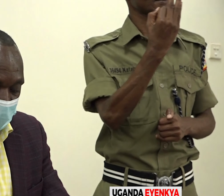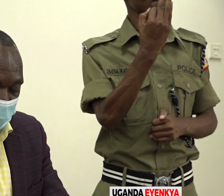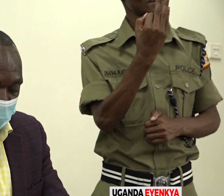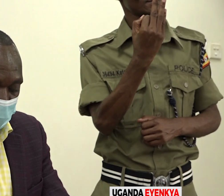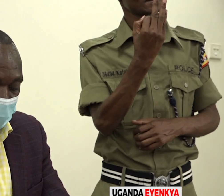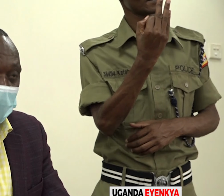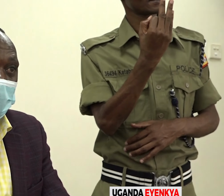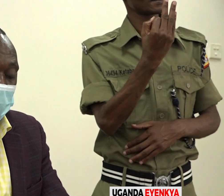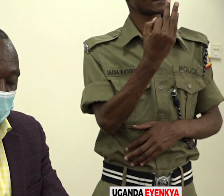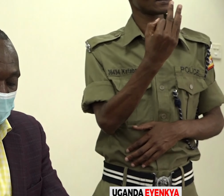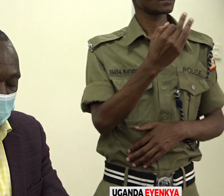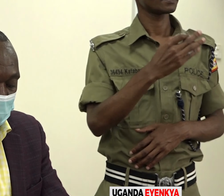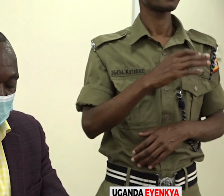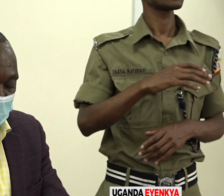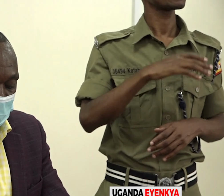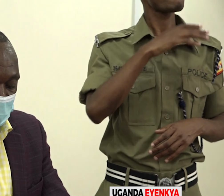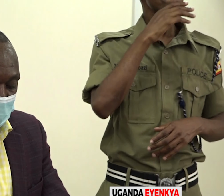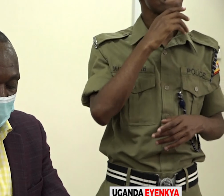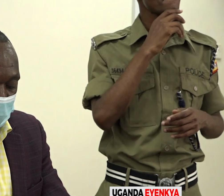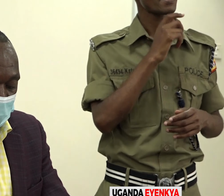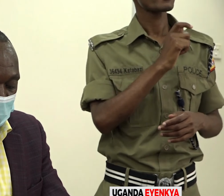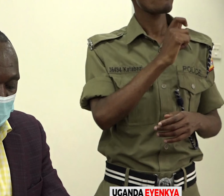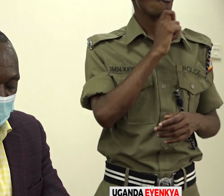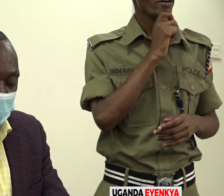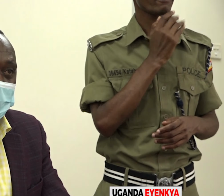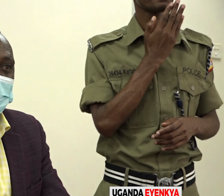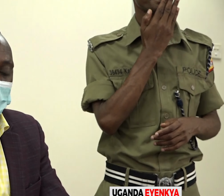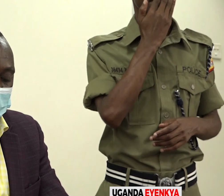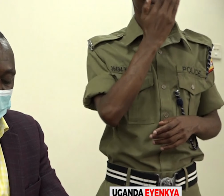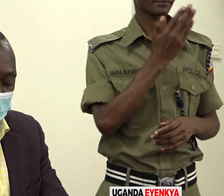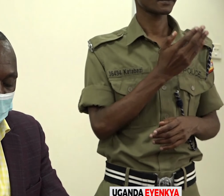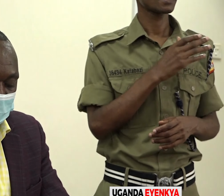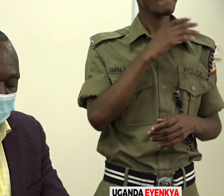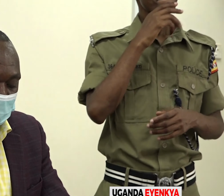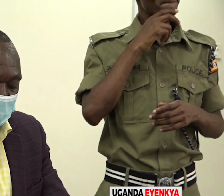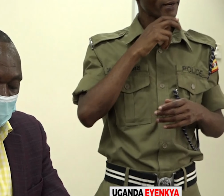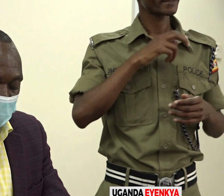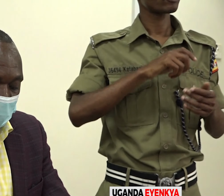ava Muhororo, era muwandiisi wa bitabo.